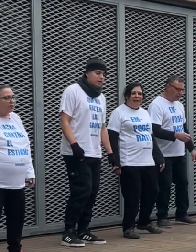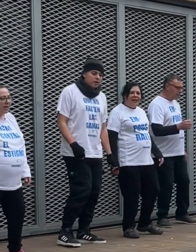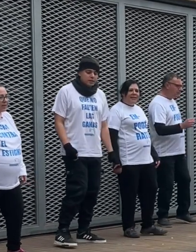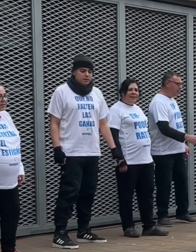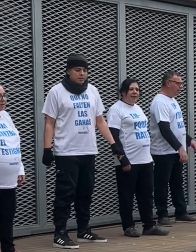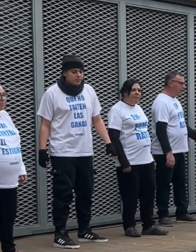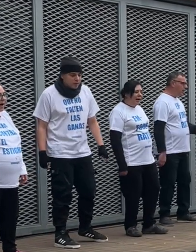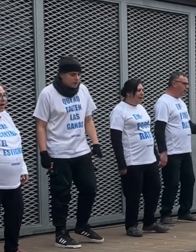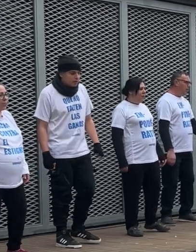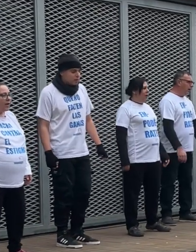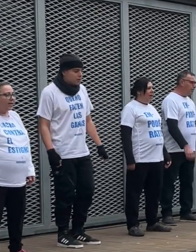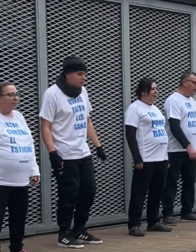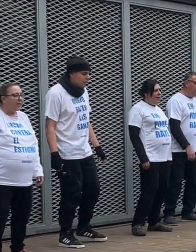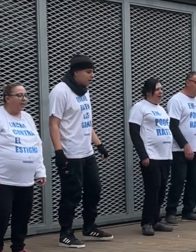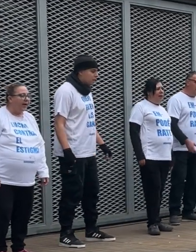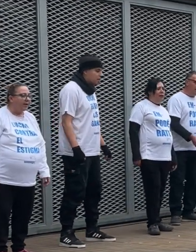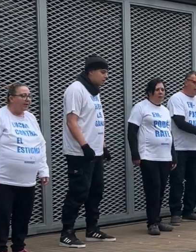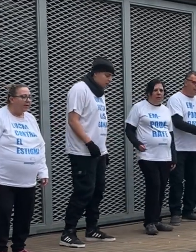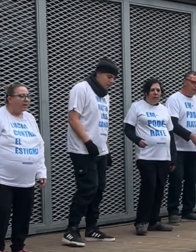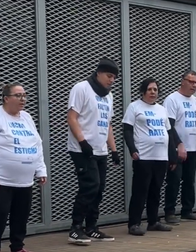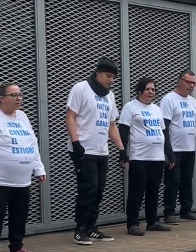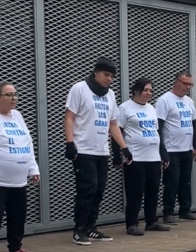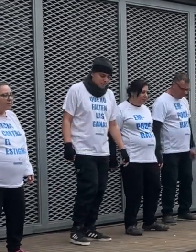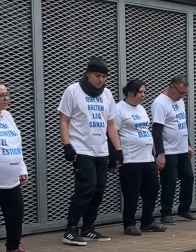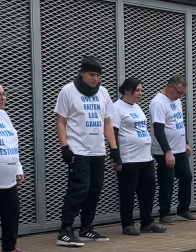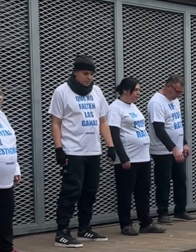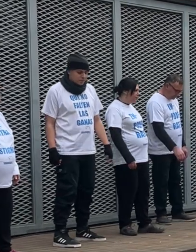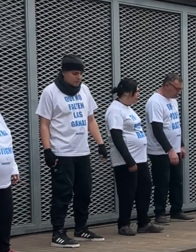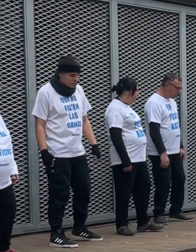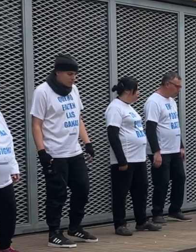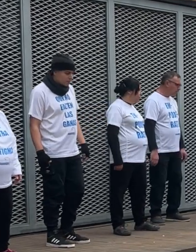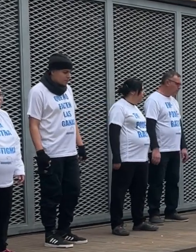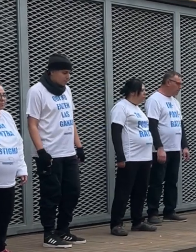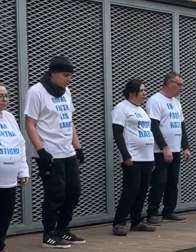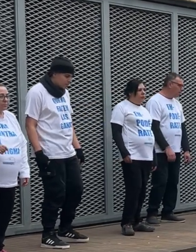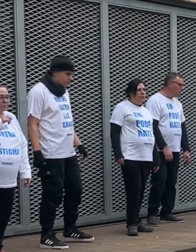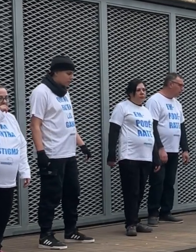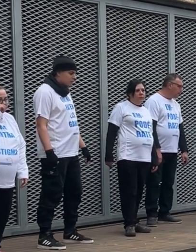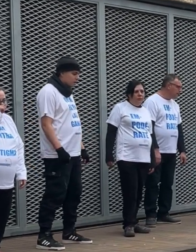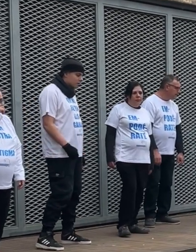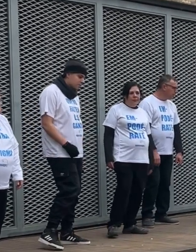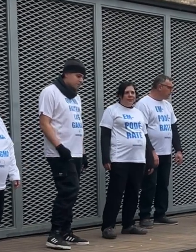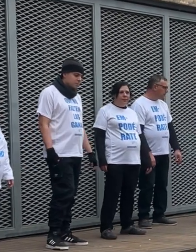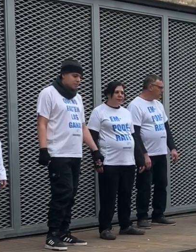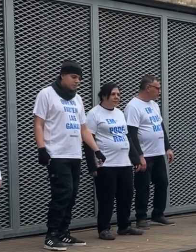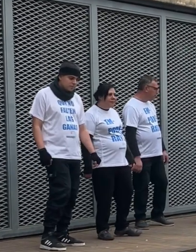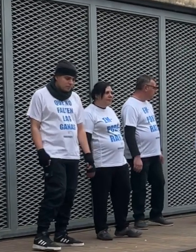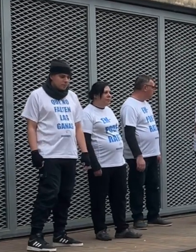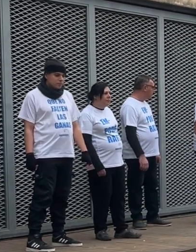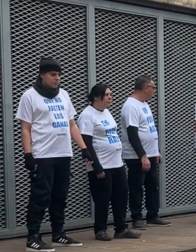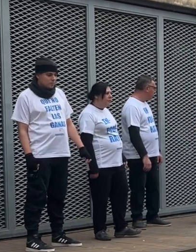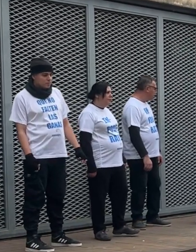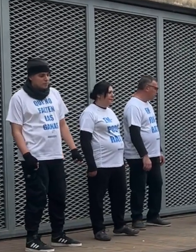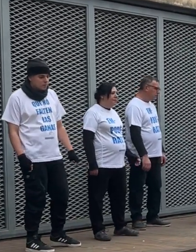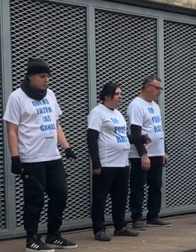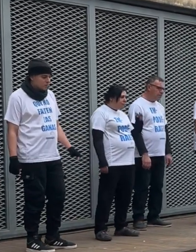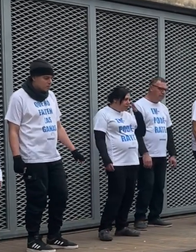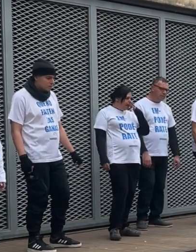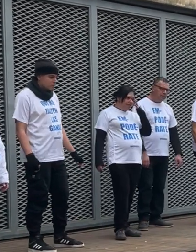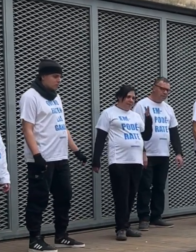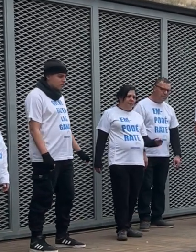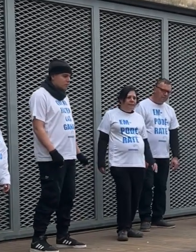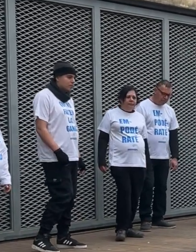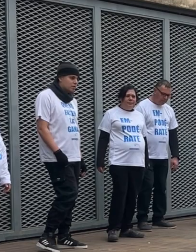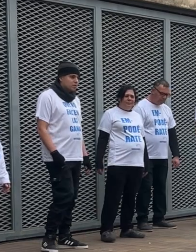lucha contra el estigma, no hay que perder. Cuando yo diga a vosotros, abre los ojos, empodérate vosotros. Me he